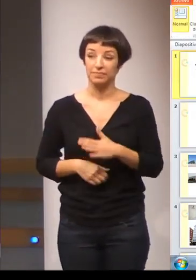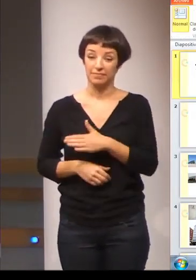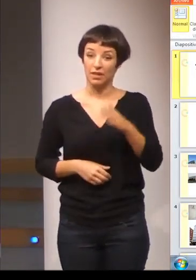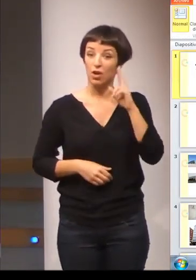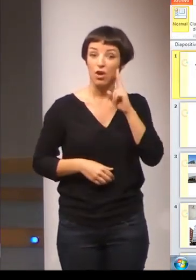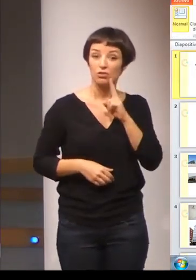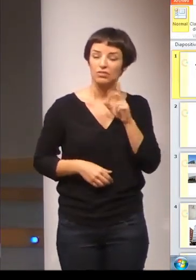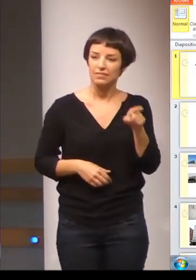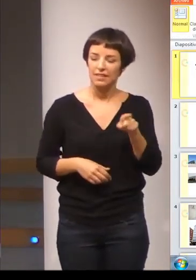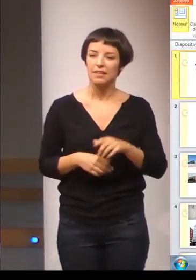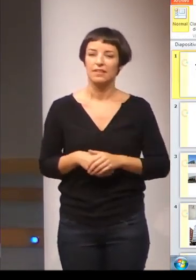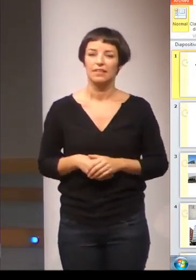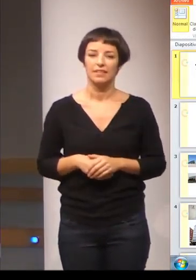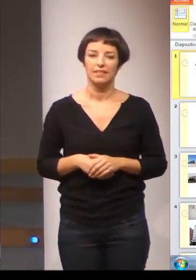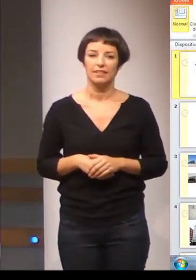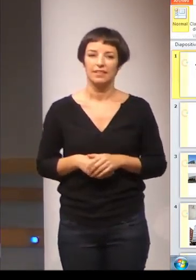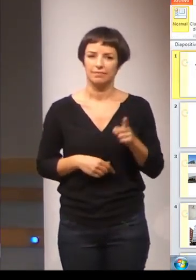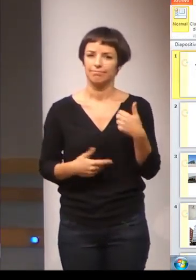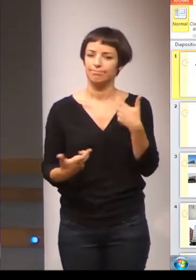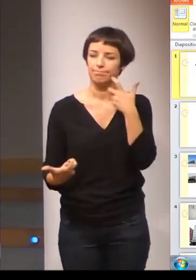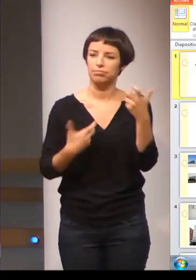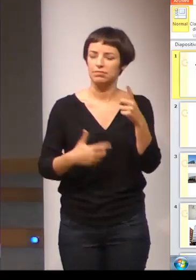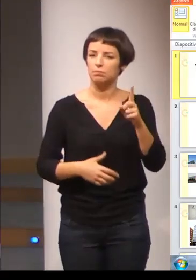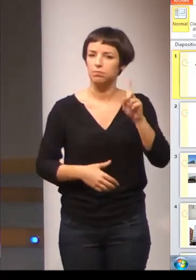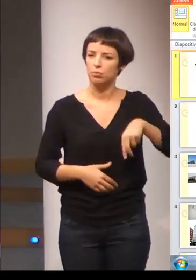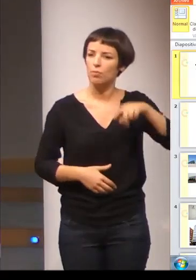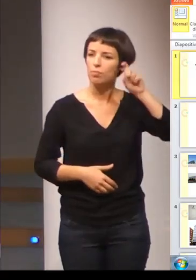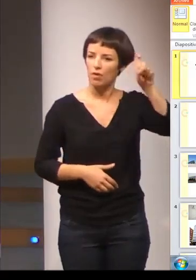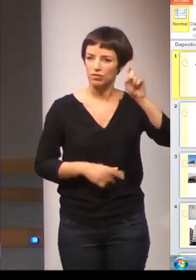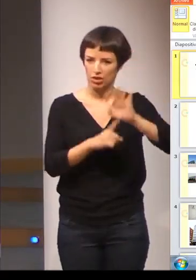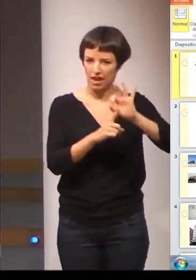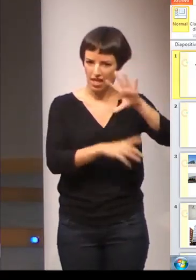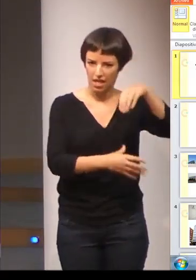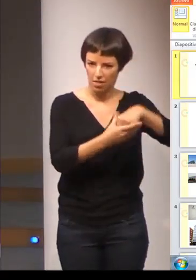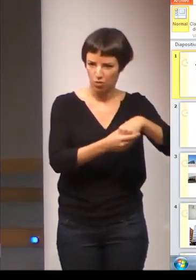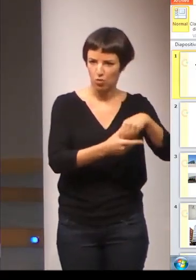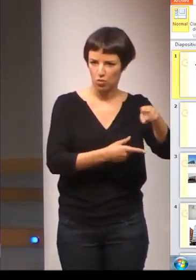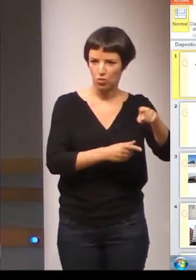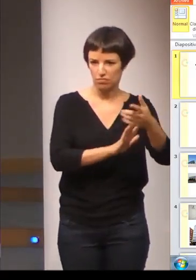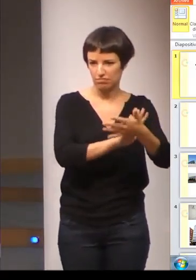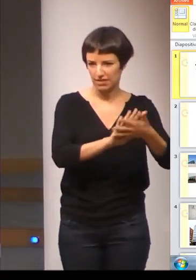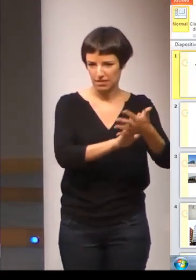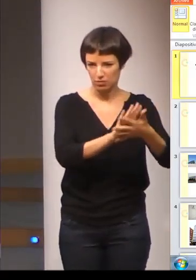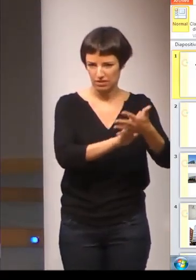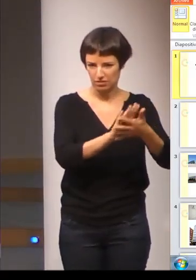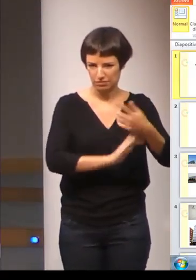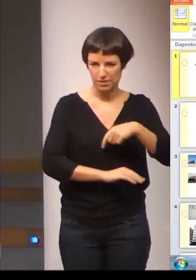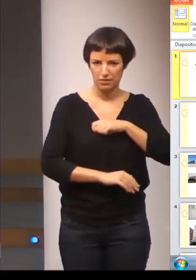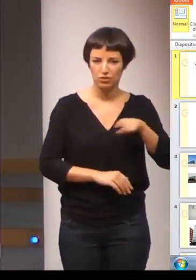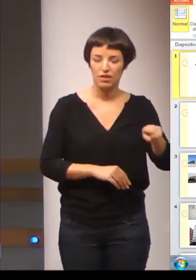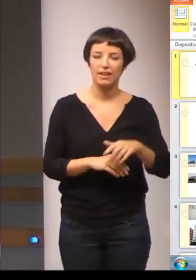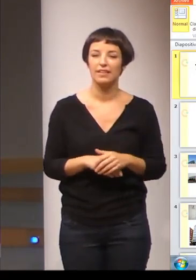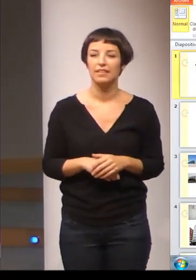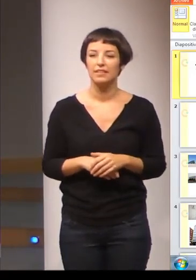María Criado, pues destacar que es profesor del grado de lengua de signos española.